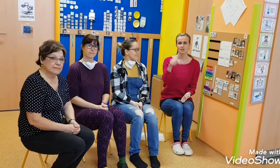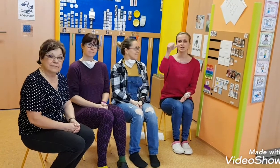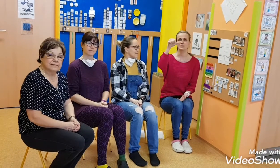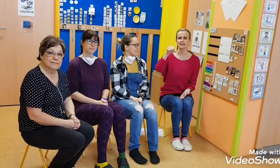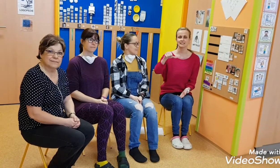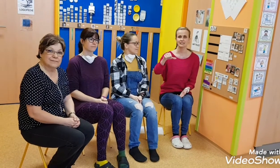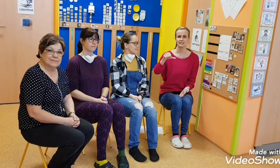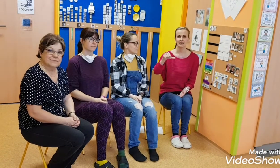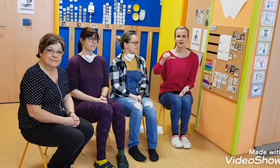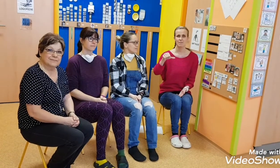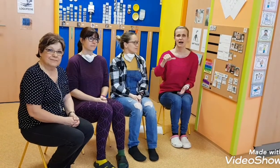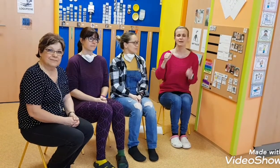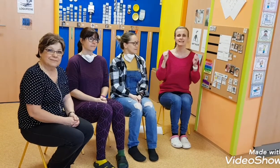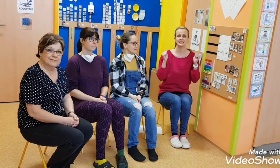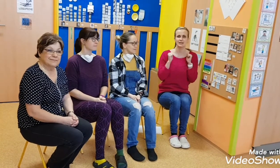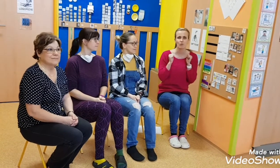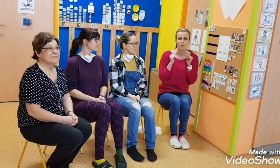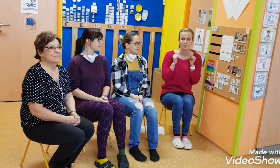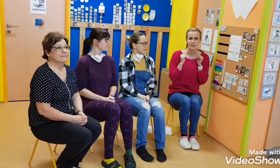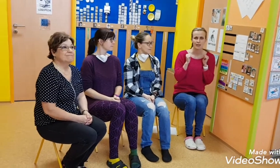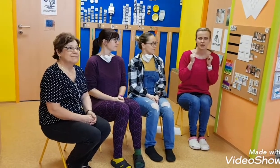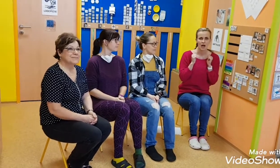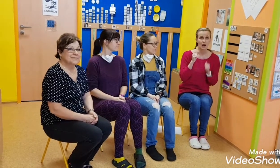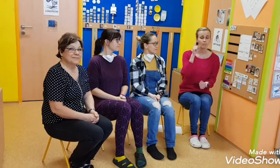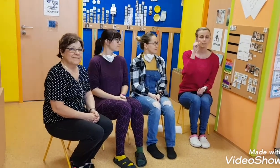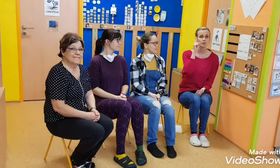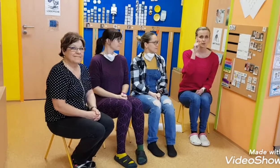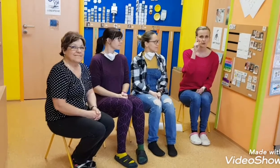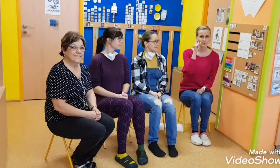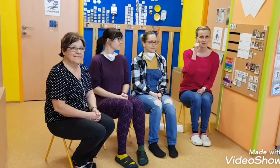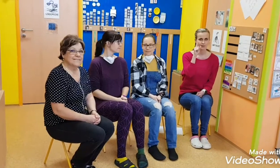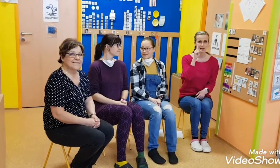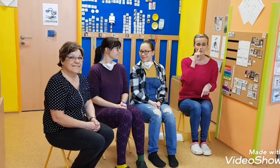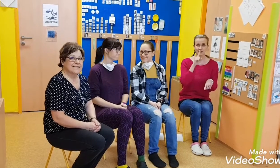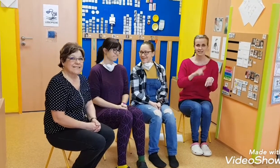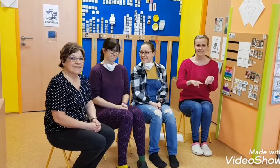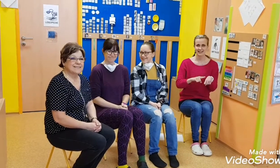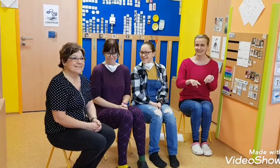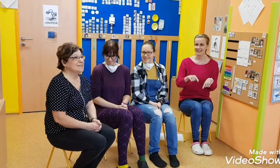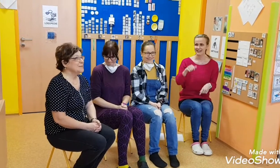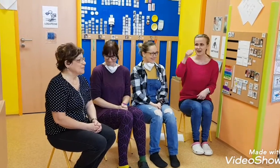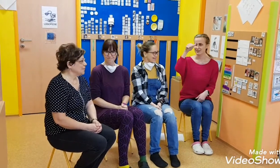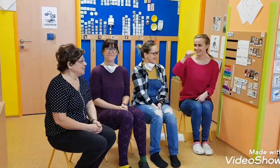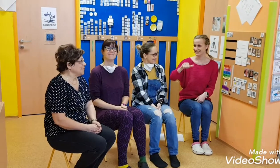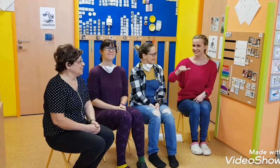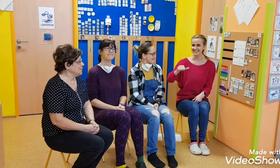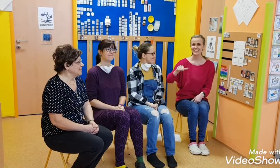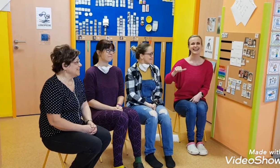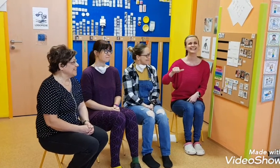že měsíc máme zimu. Ale pozor, březen je měsíc,